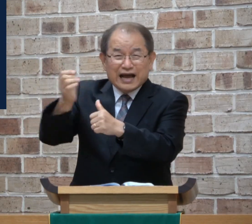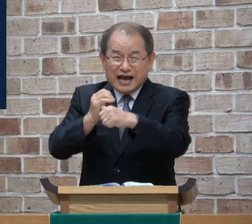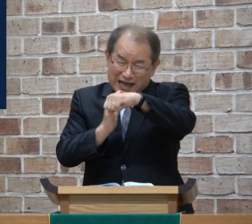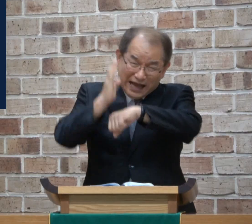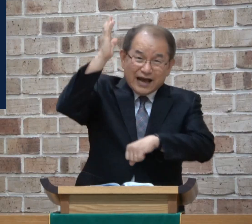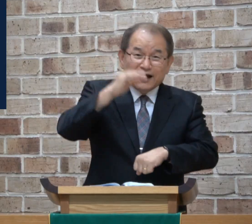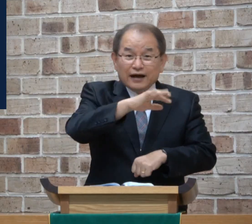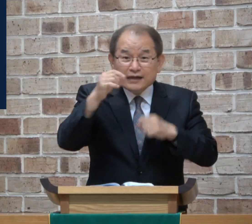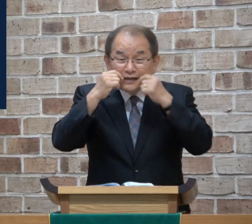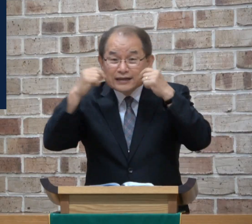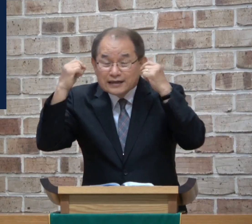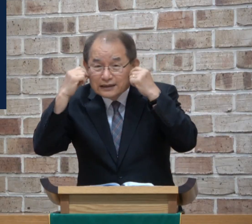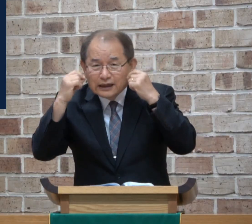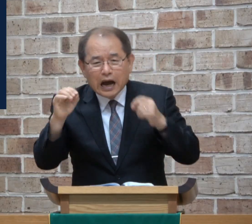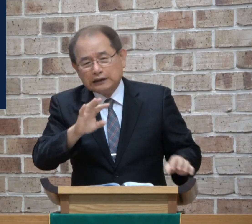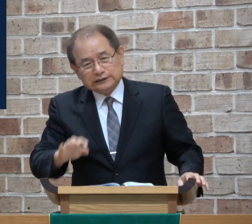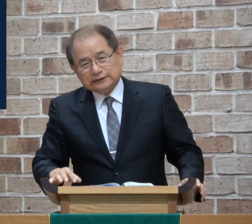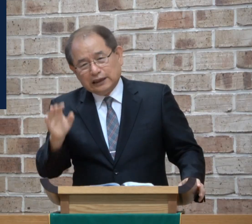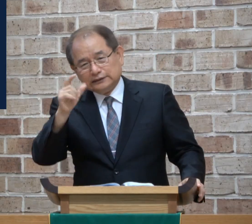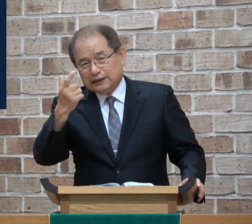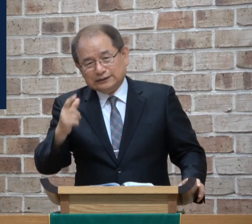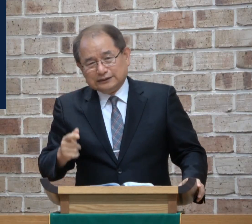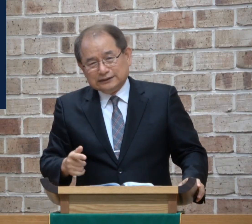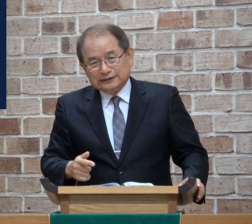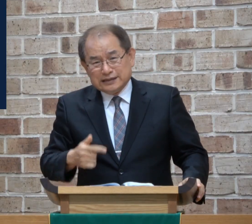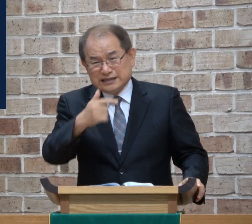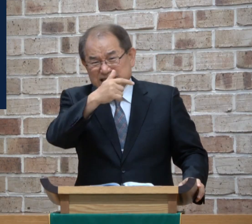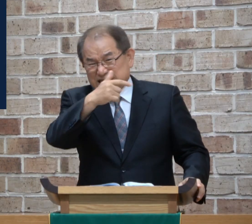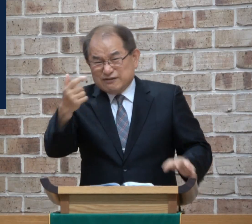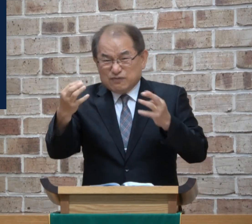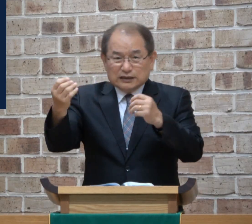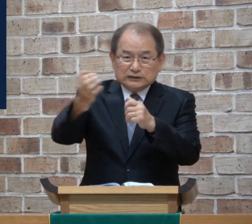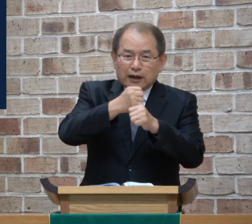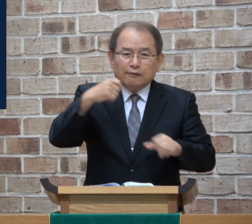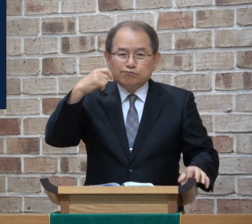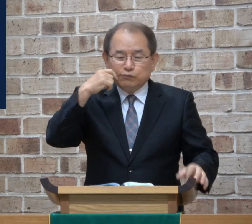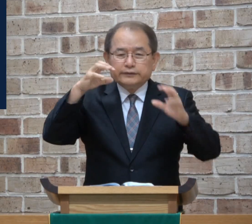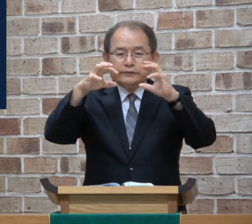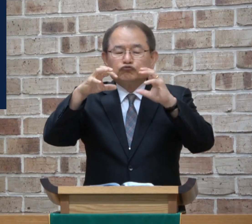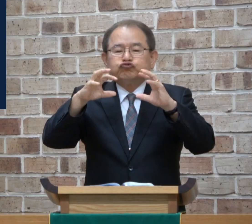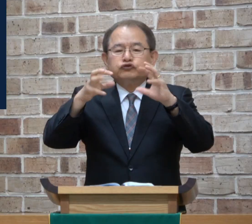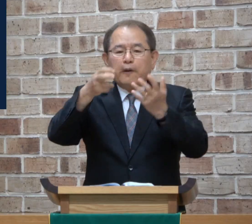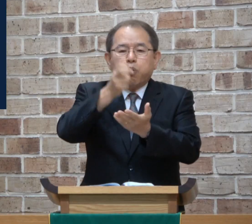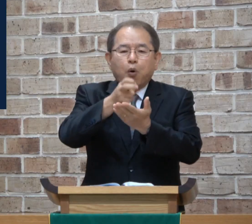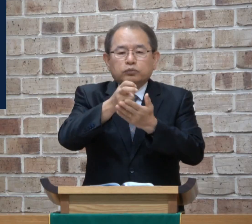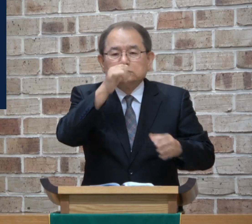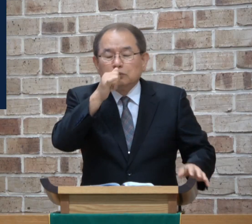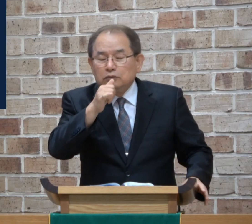주로 동쪽으로 너무나 많이 잡아들이고 있어서 지금 이렇게 보호를 하고 있습니다.